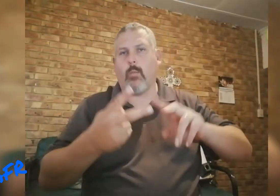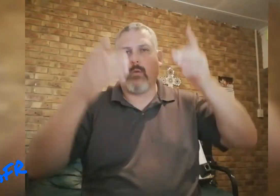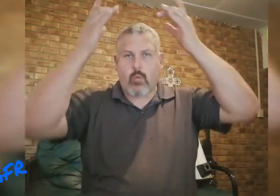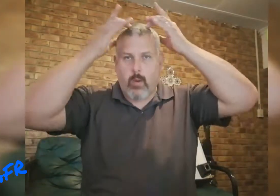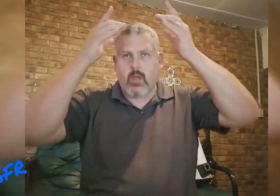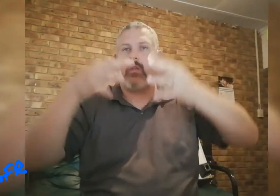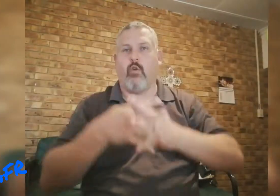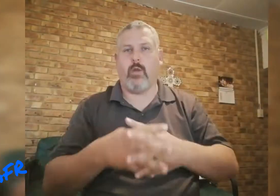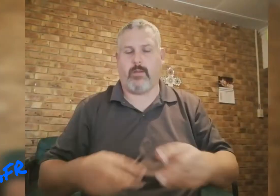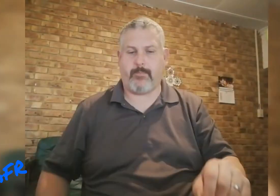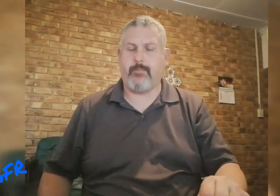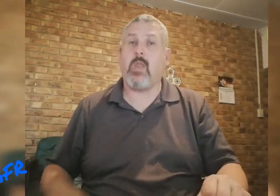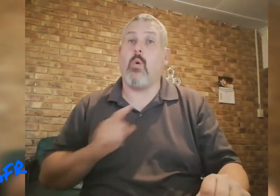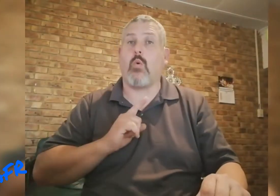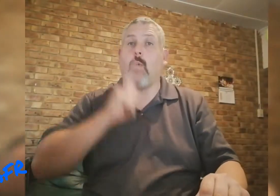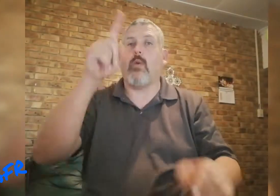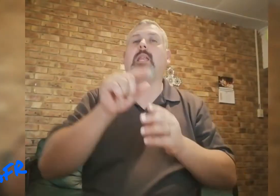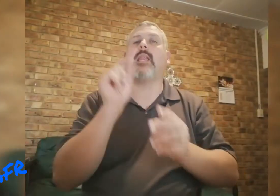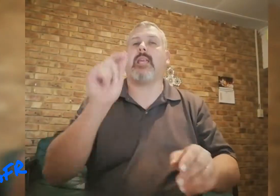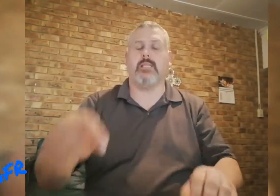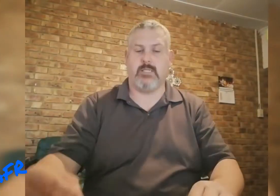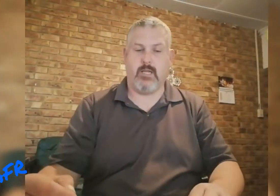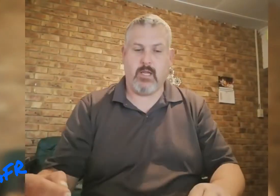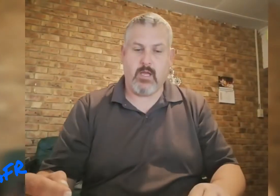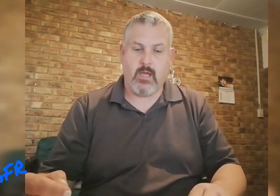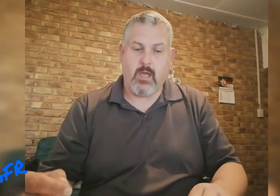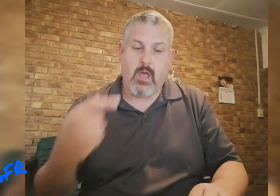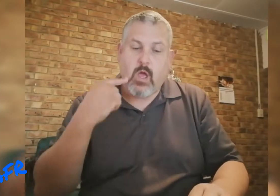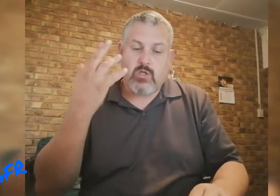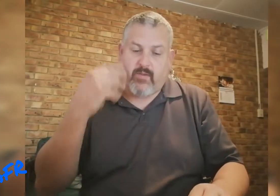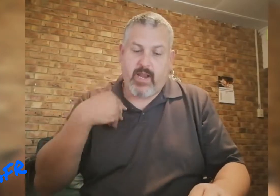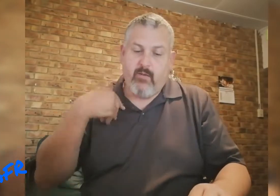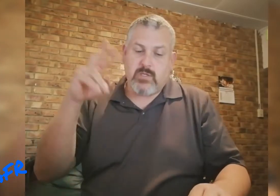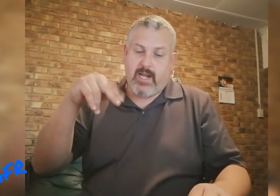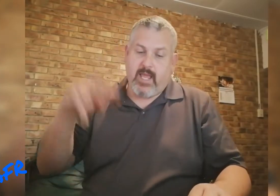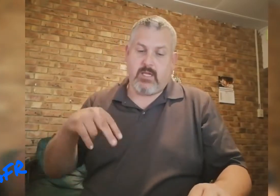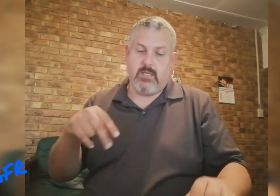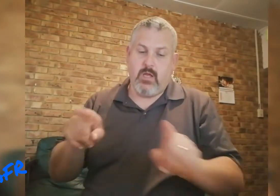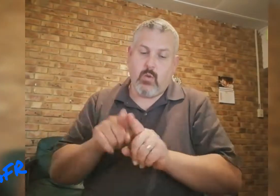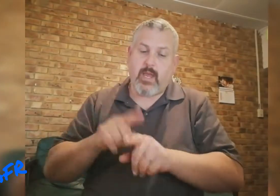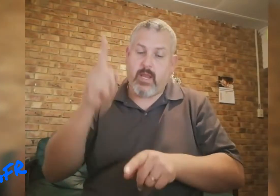om koning te word. Ook om God het gekies. So wanneer ons lees, ook in